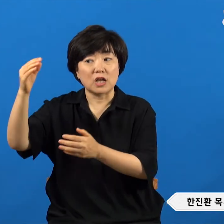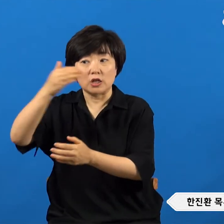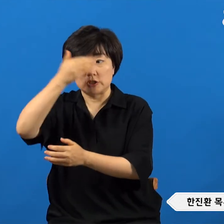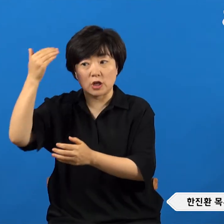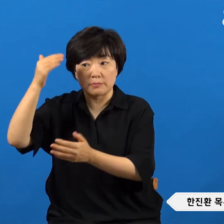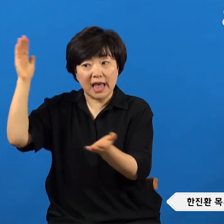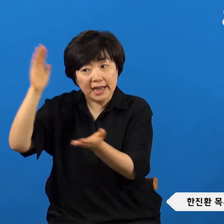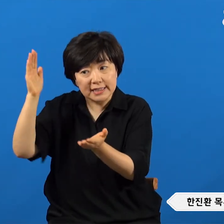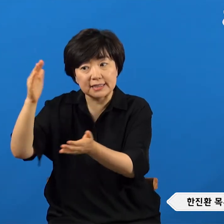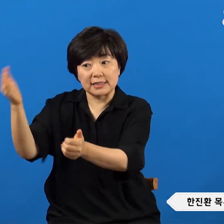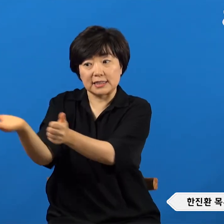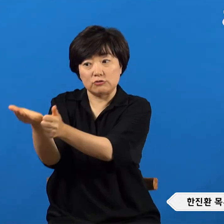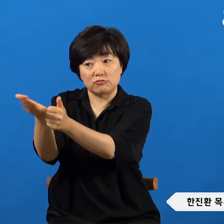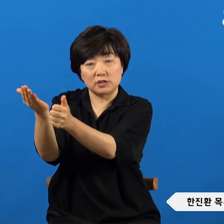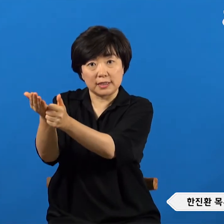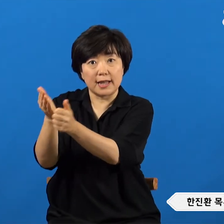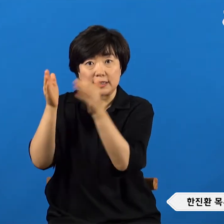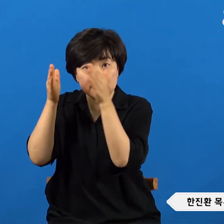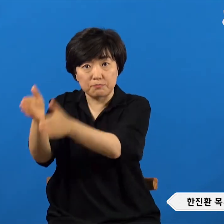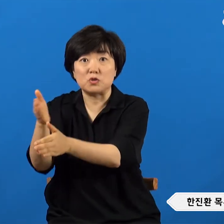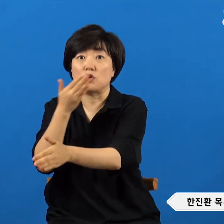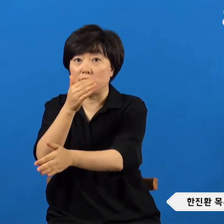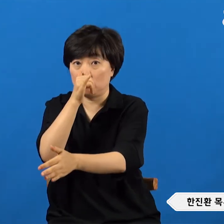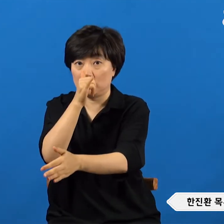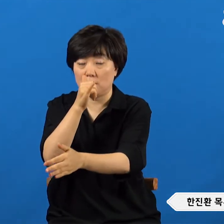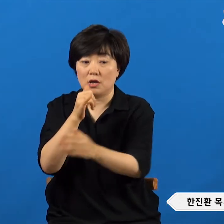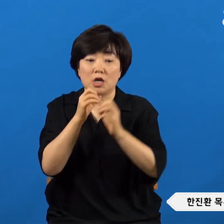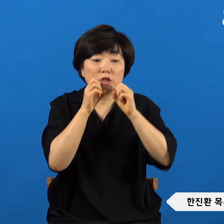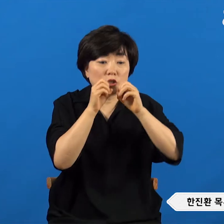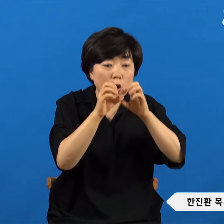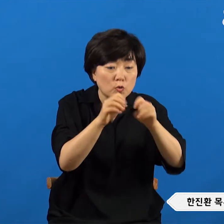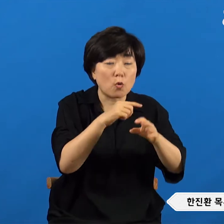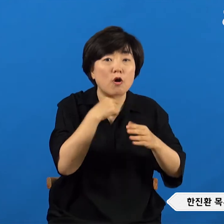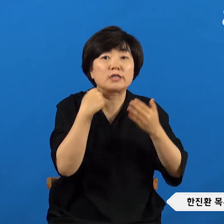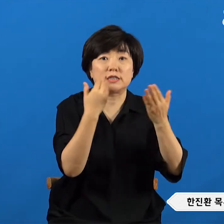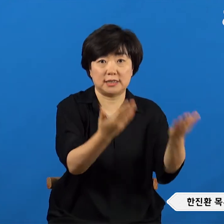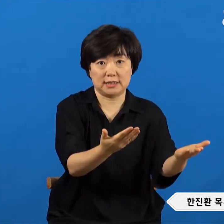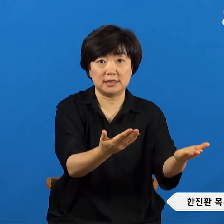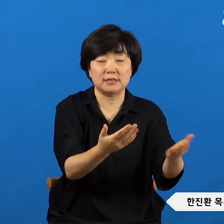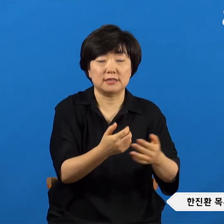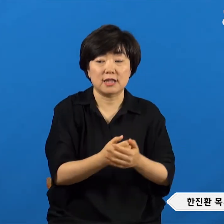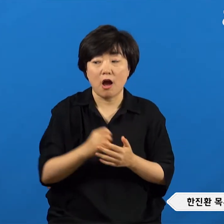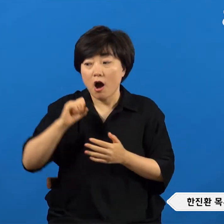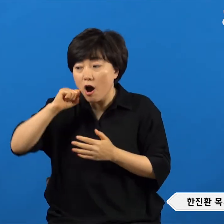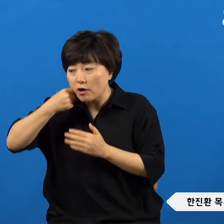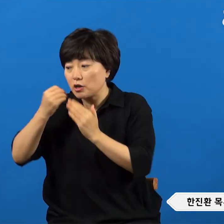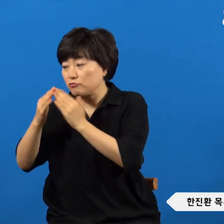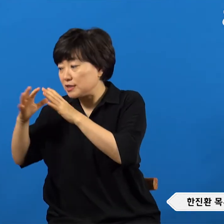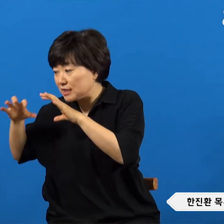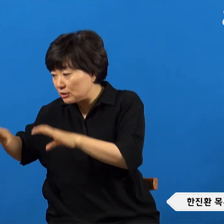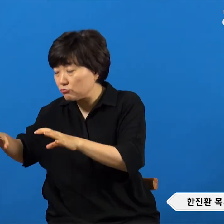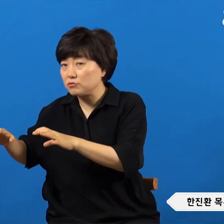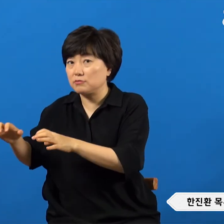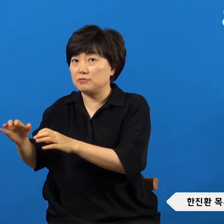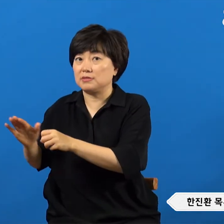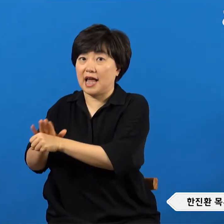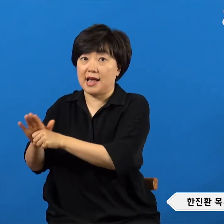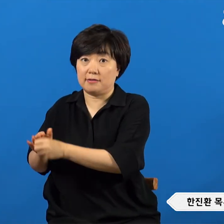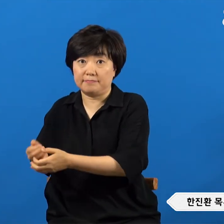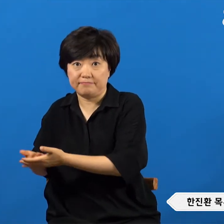일에 총집중할 수도 있습니다. 선교에 헌신할 수도 있고, 어려운 이웃에게 하나님 사랑을 전하는